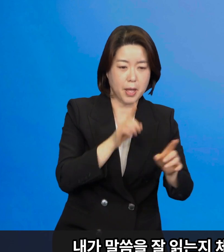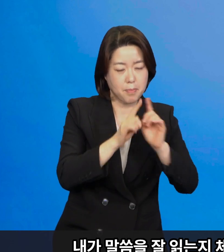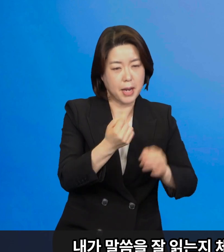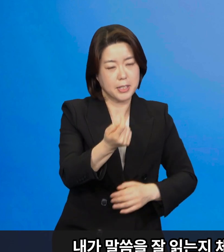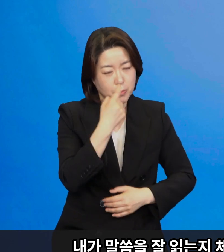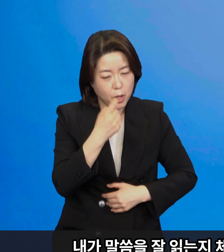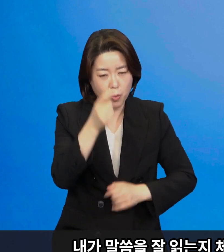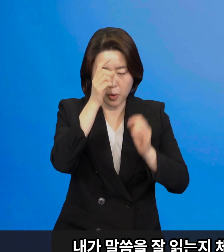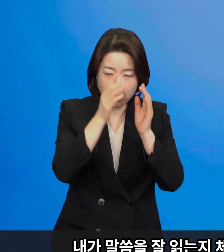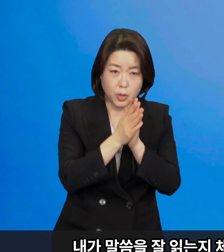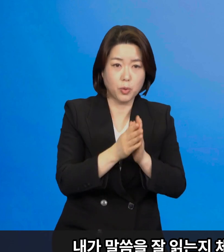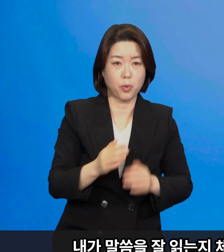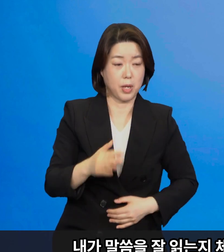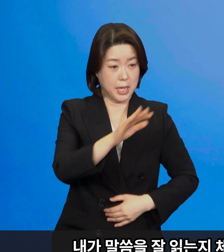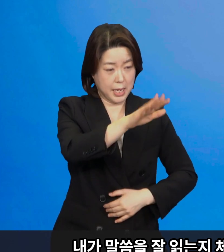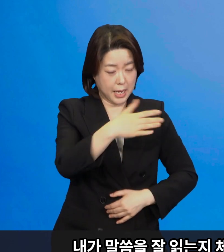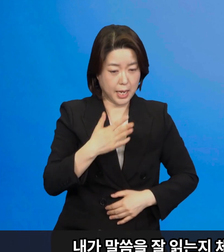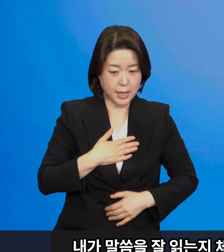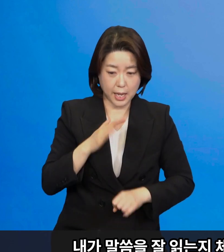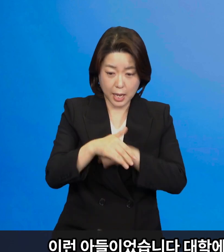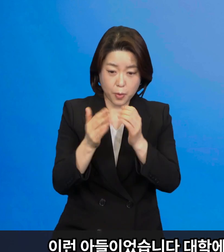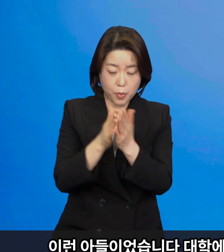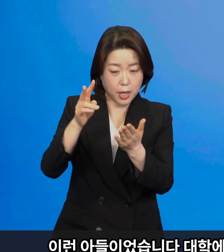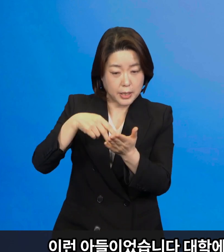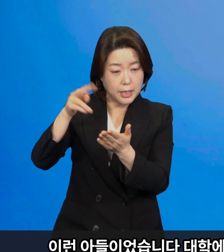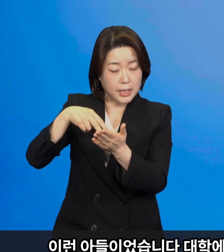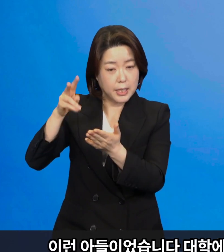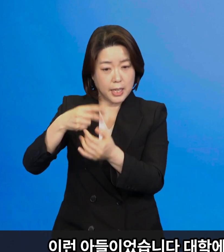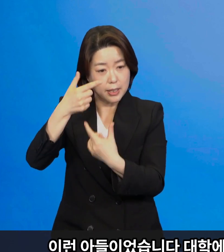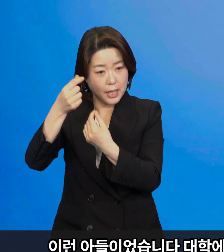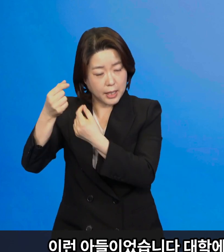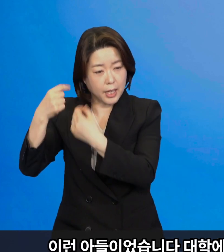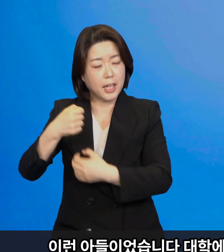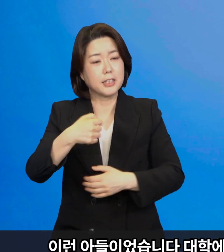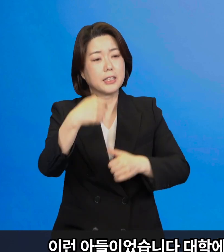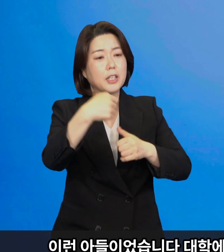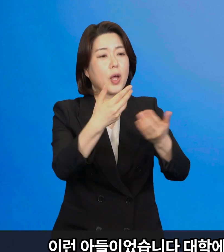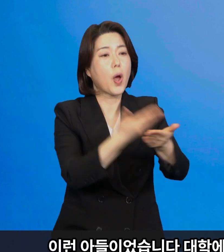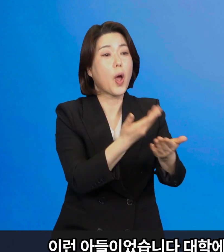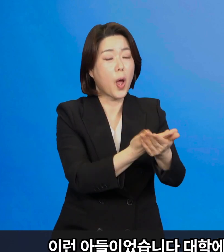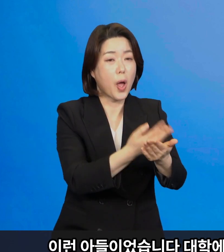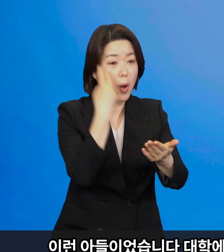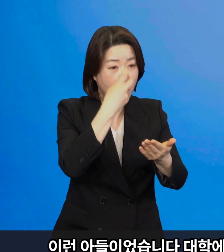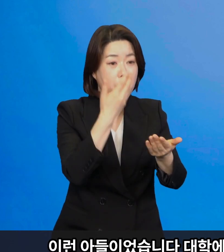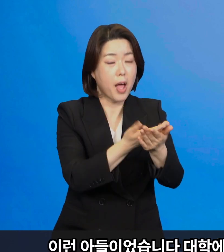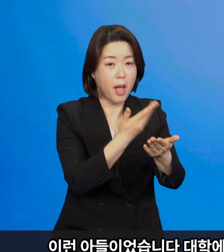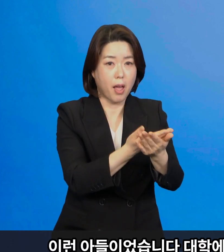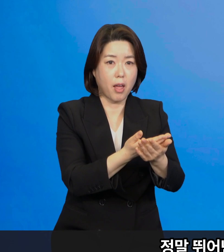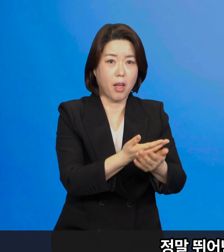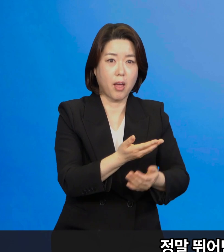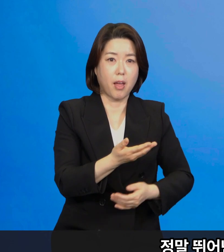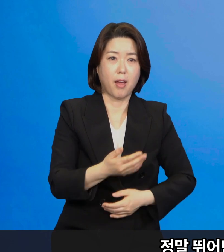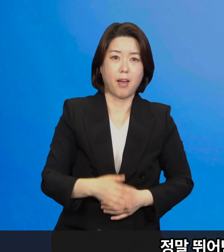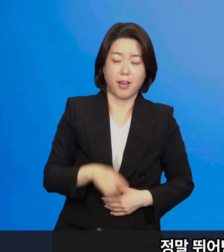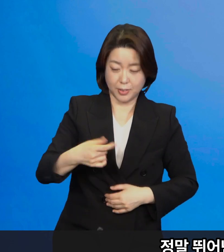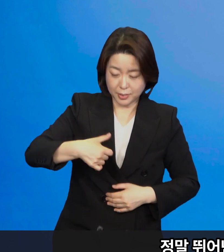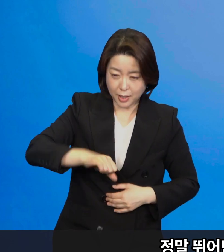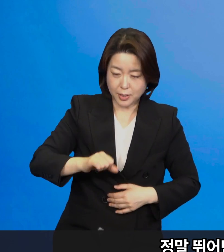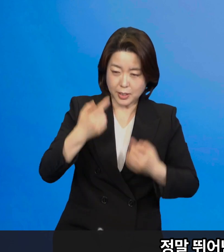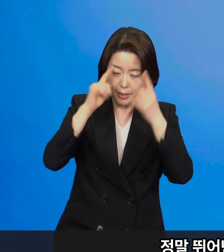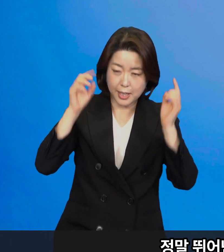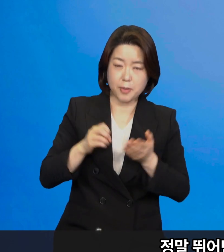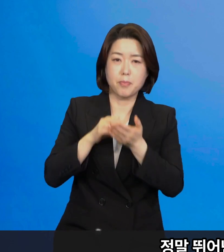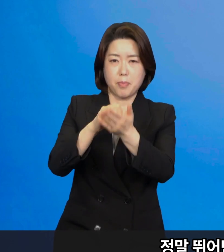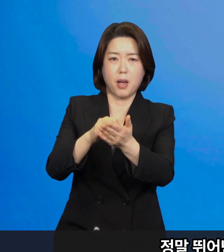내가 말씀을 잘 읽는지 체크해 주세요. 점검해 주세요. 이런 아들이었습니다. 대학에 들어갔어요. 공부를 잘했습니다. 정말 뛰어난